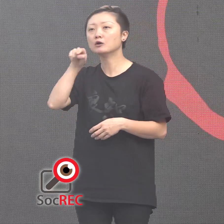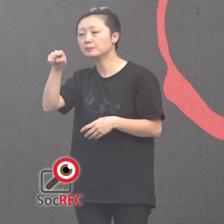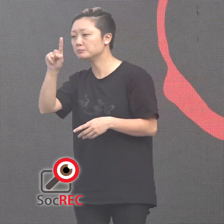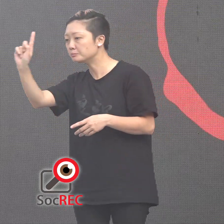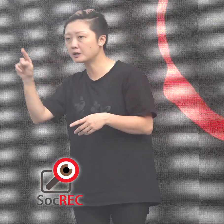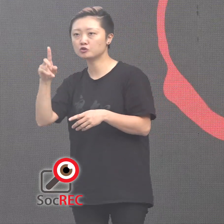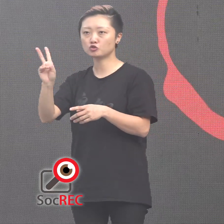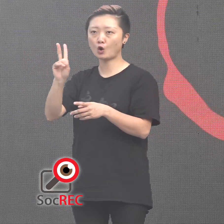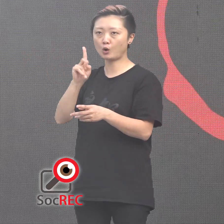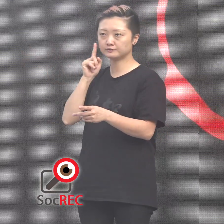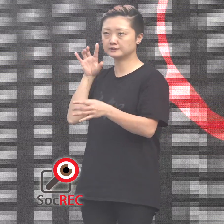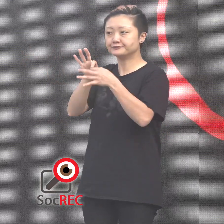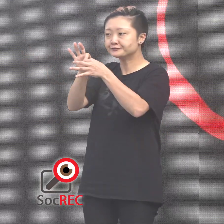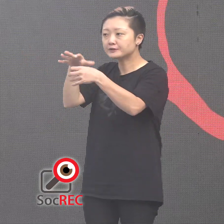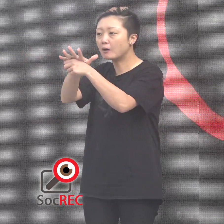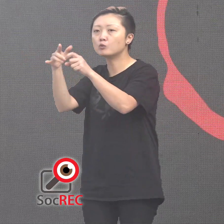著。